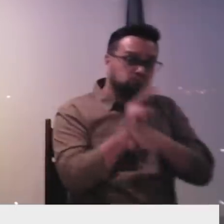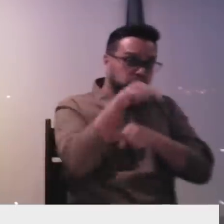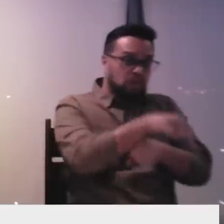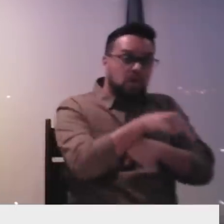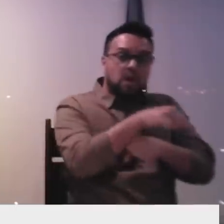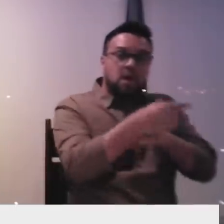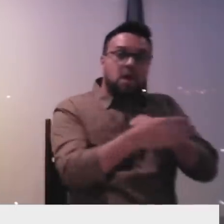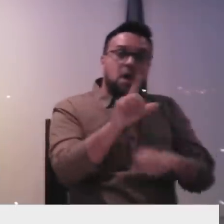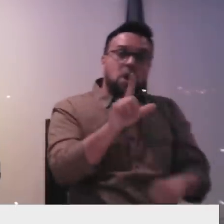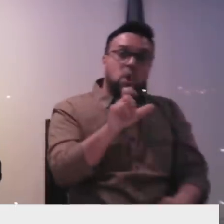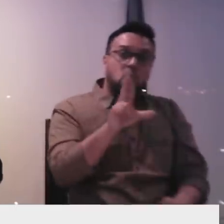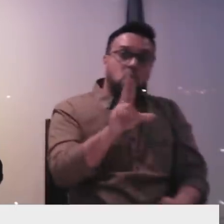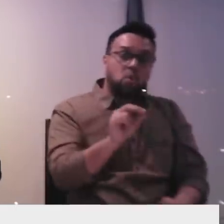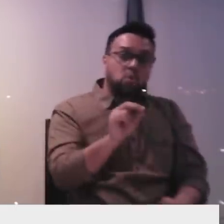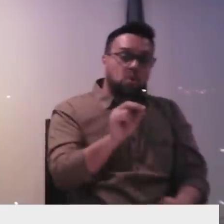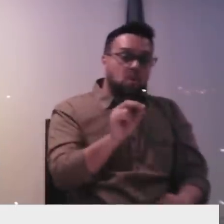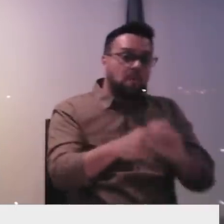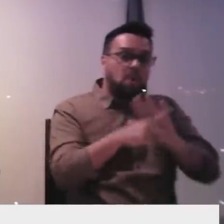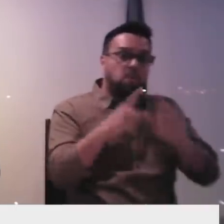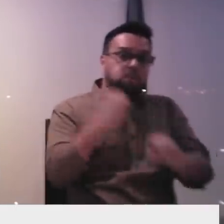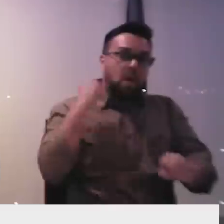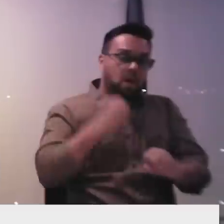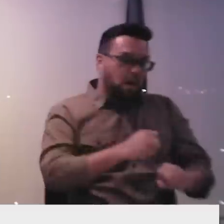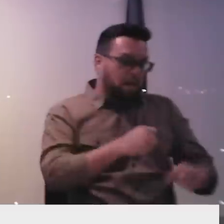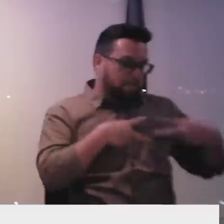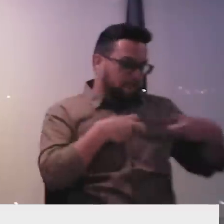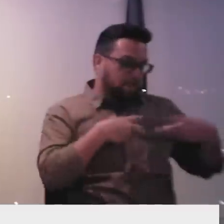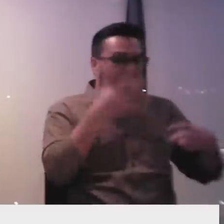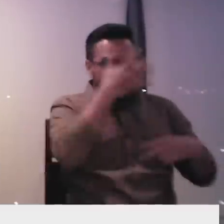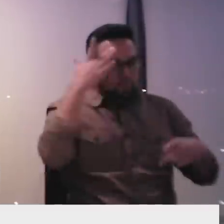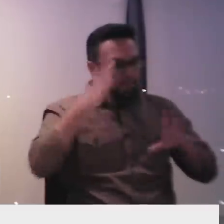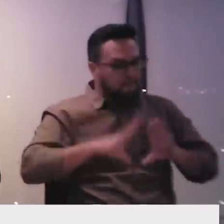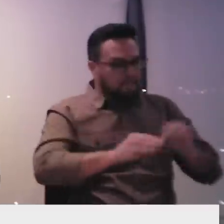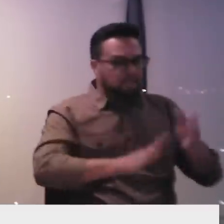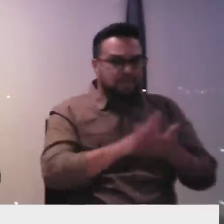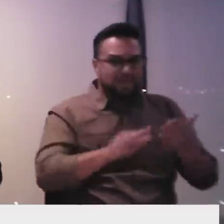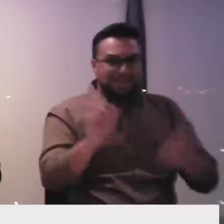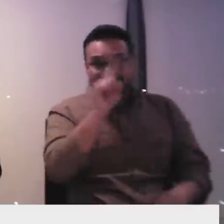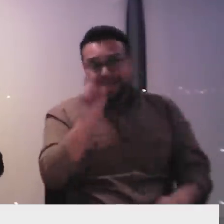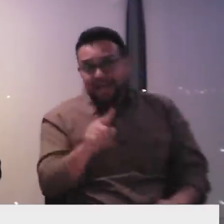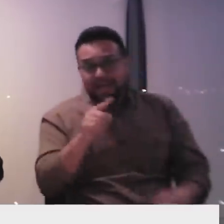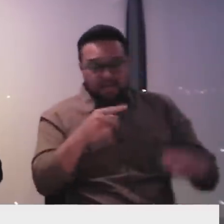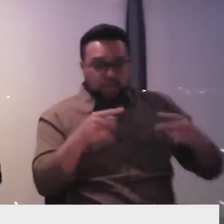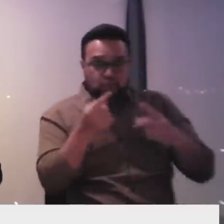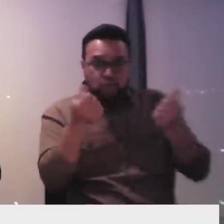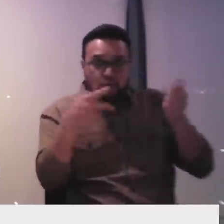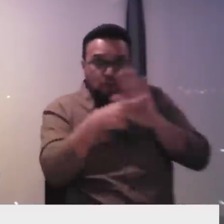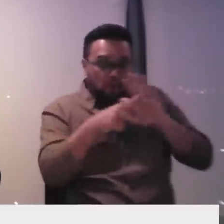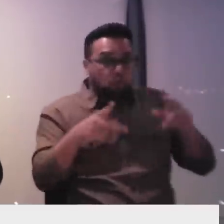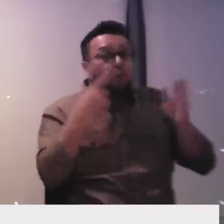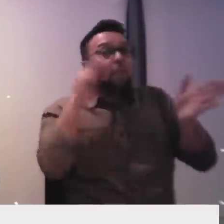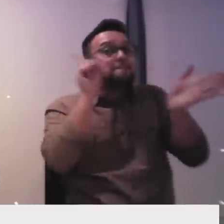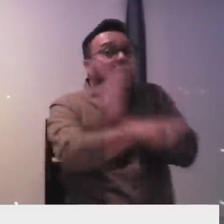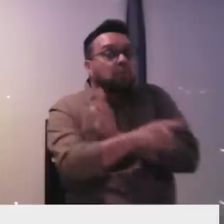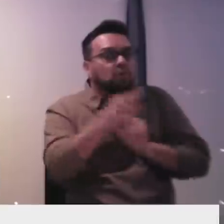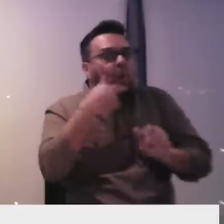que veio para o governo federal, para nós, ninguém vai meter a mão em nada. Será que esse dinheiro da Petrobras que vem para nós, será, eu estou perguntando, será, eu